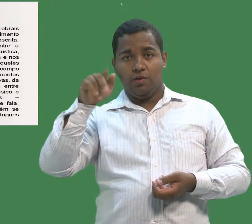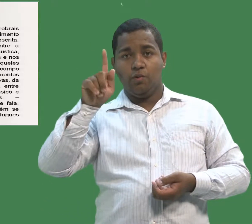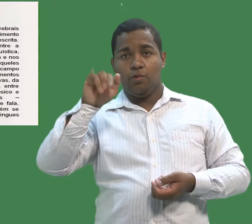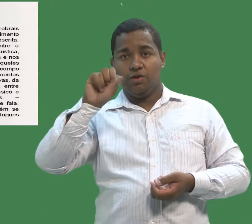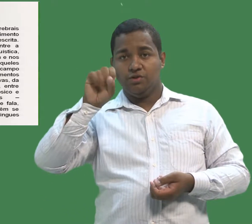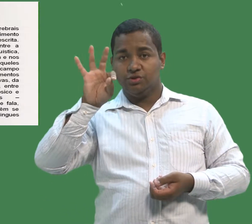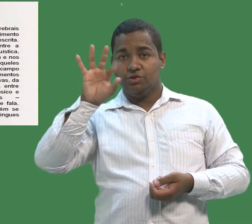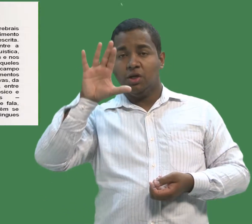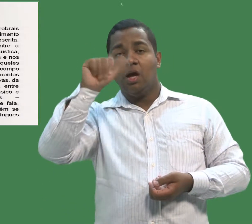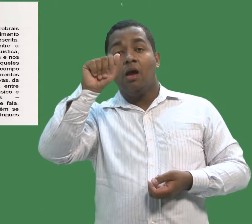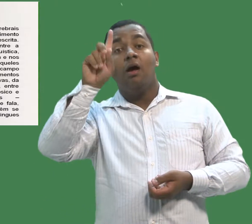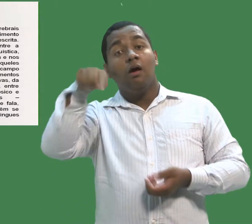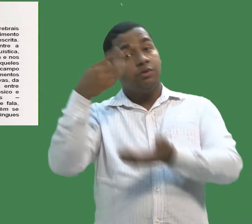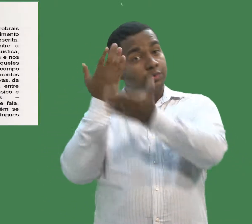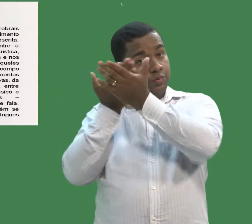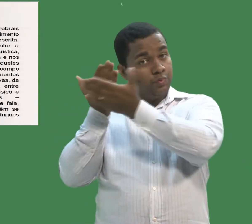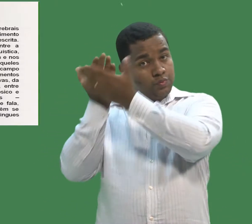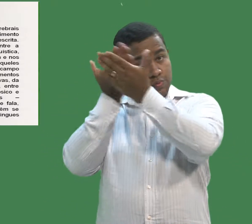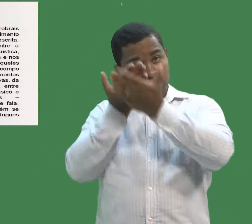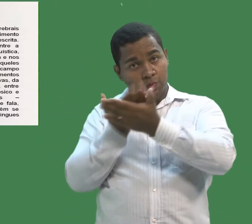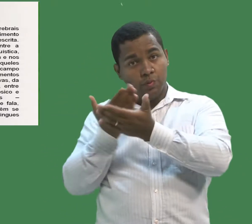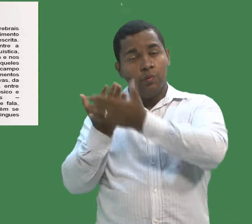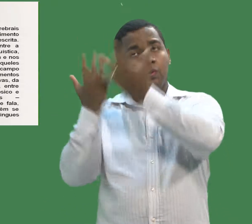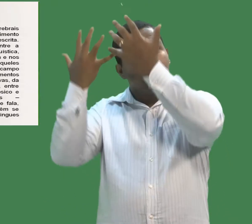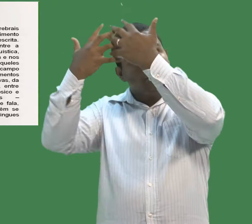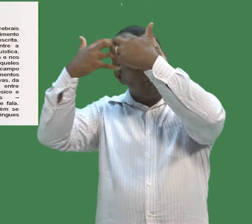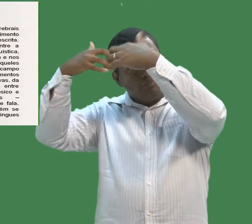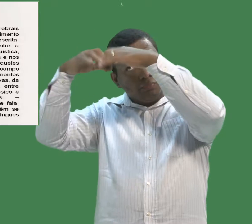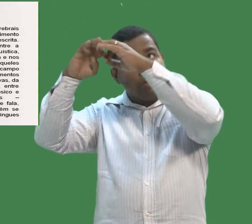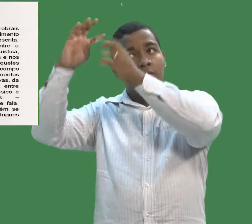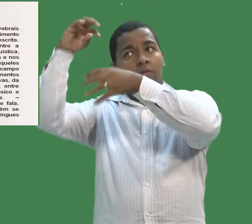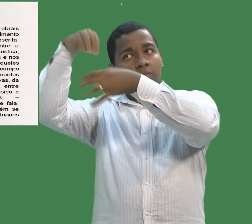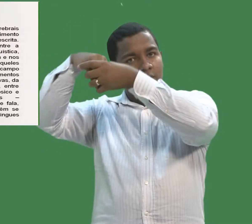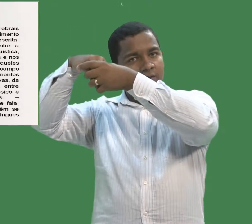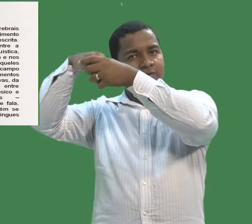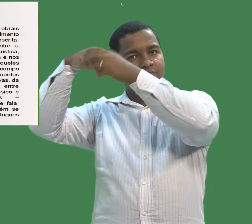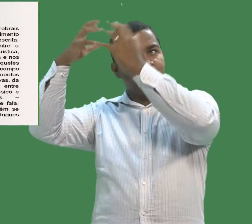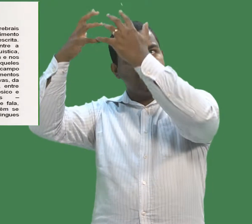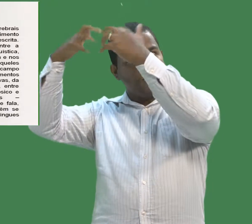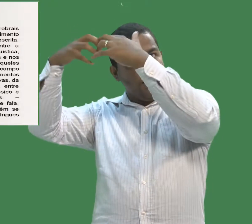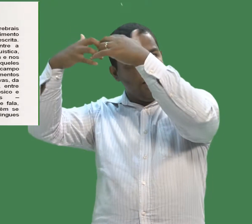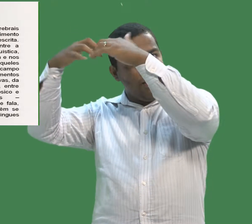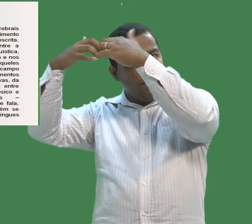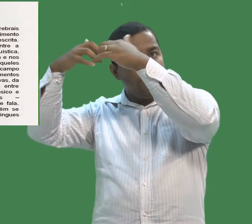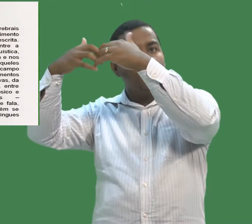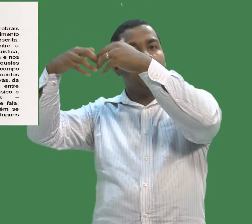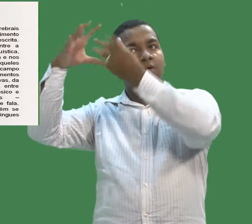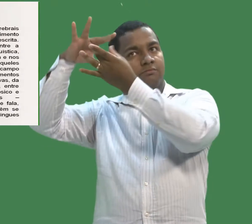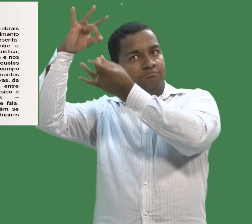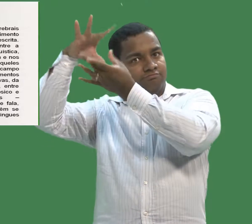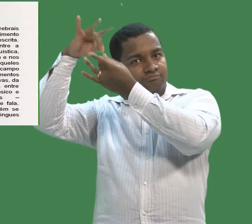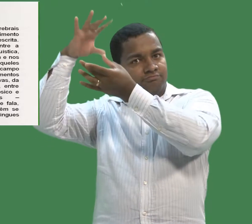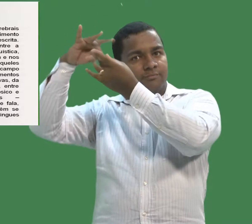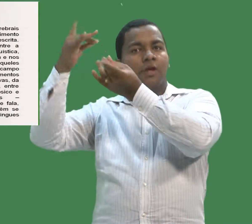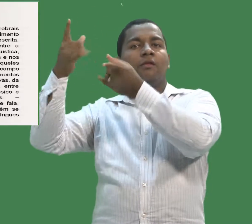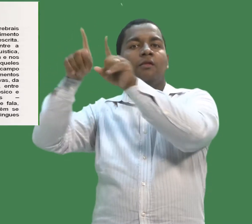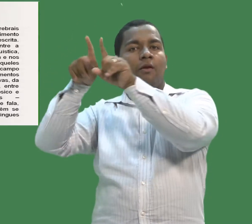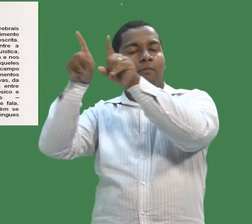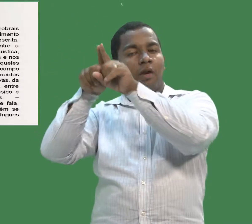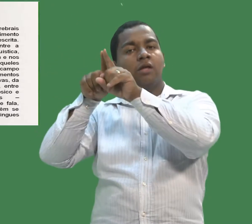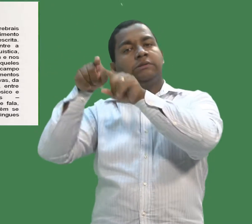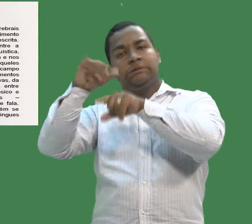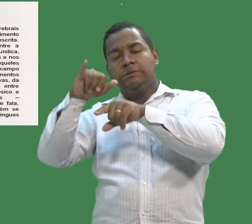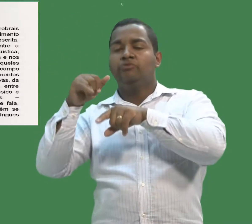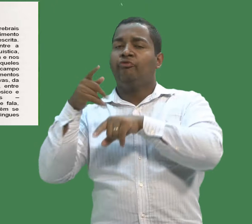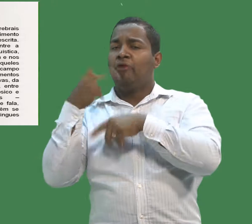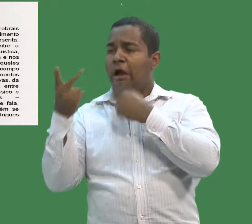à compreensão, produção e conhecimento abstrato da linguagem, falada, sinalizada ou escrita. Em outras